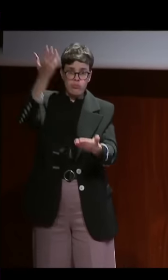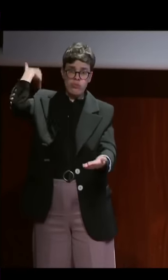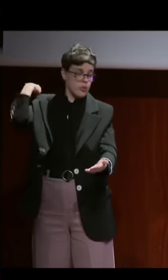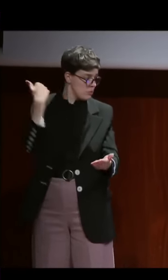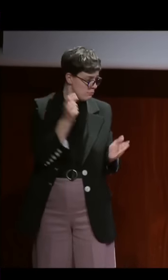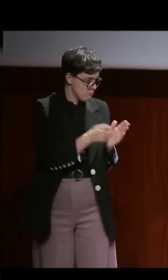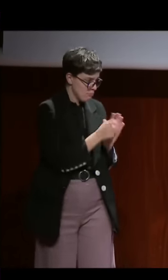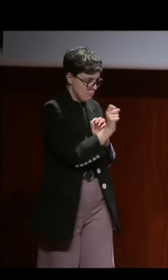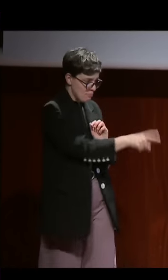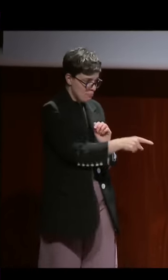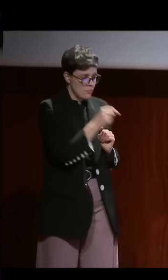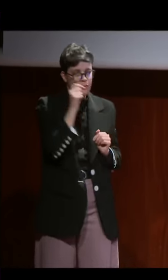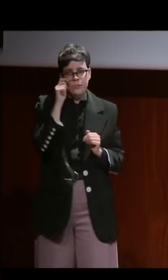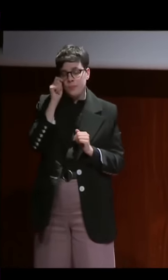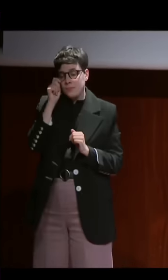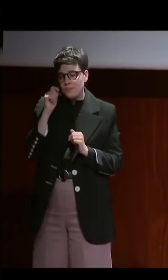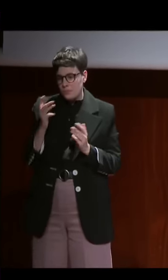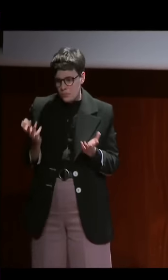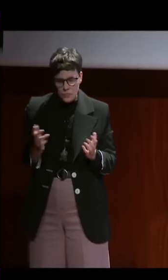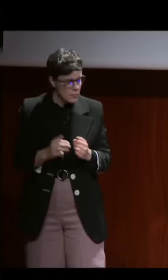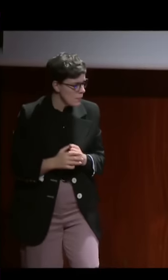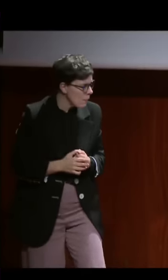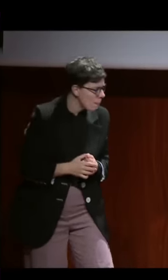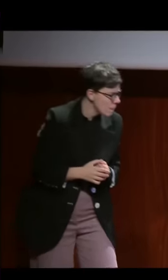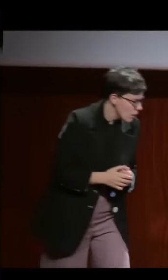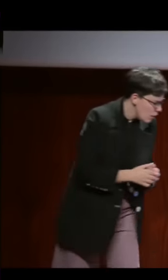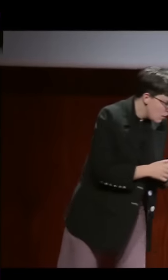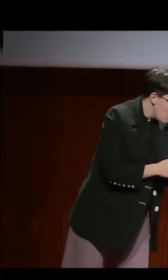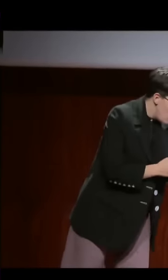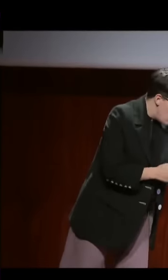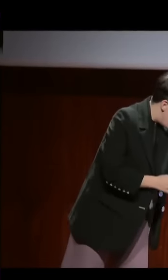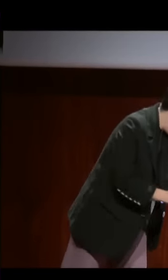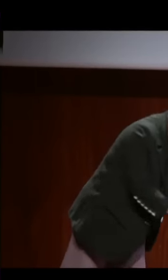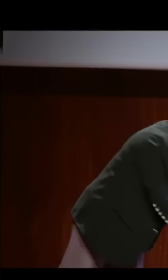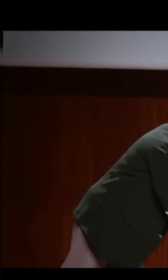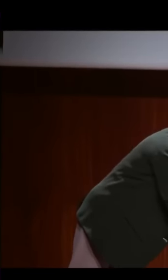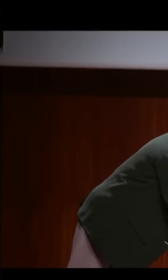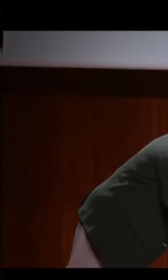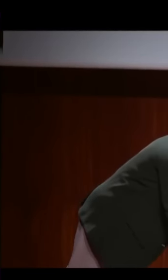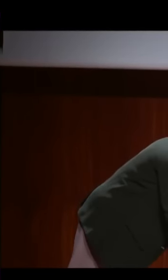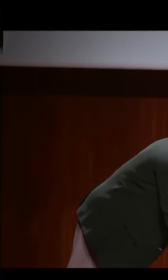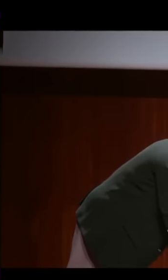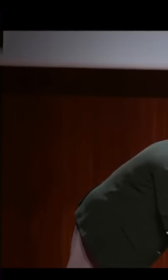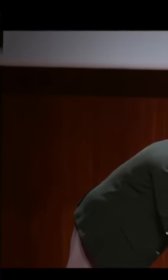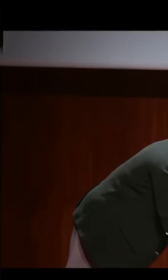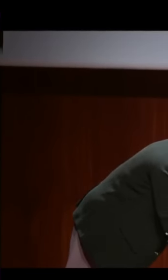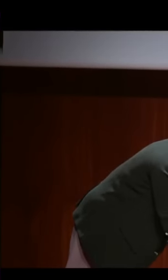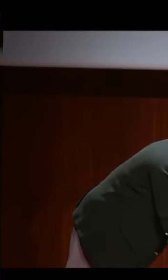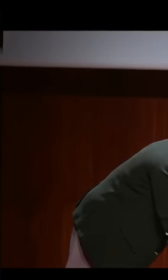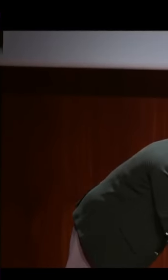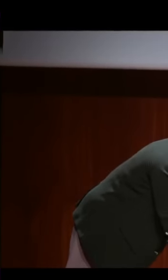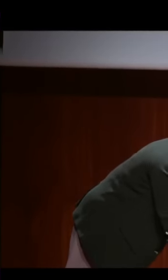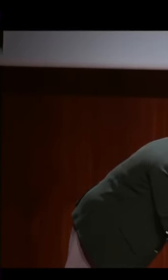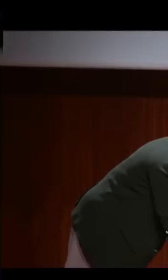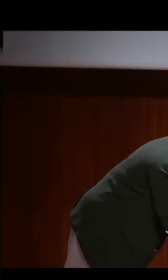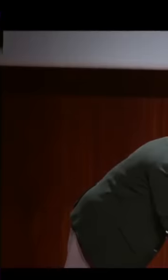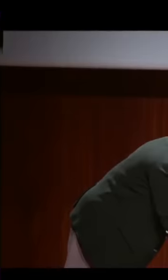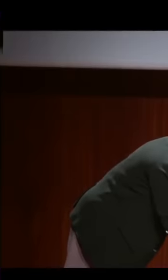des tas de fichiers vidéo. Et c'est là que j'ai pu trouver cette vidéo de Weditz.